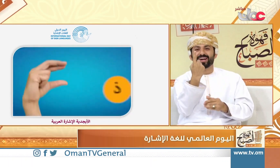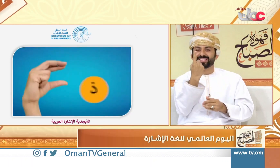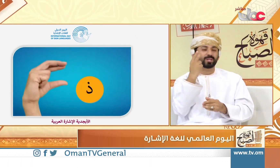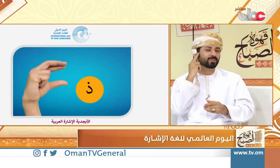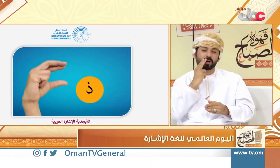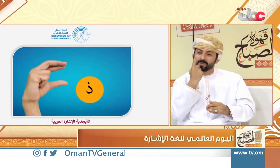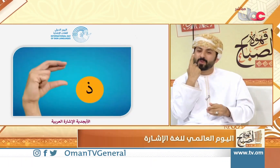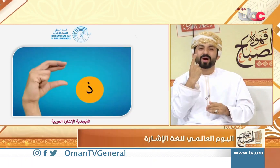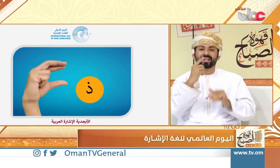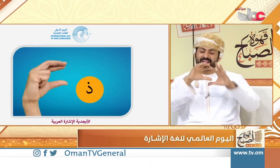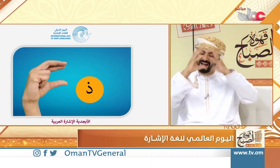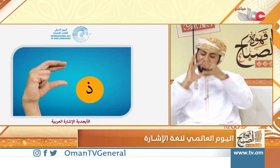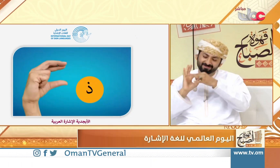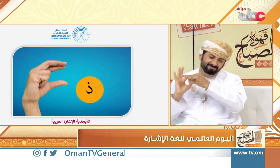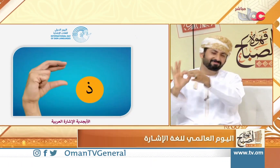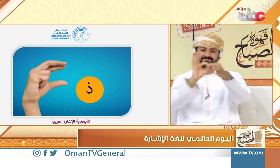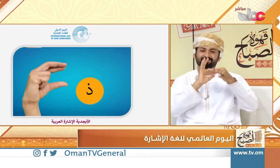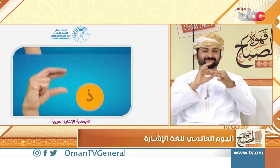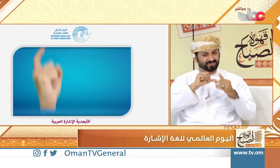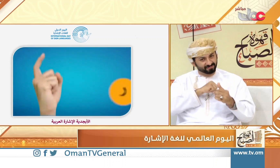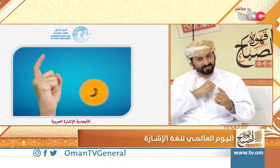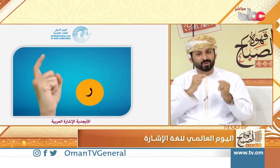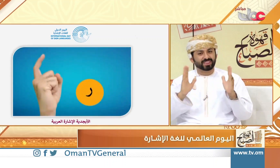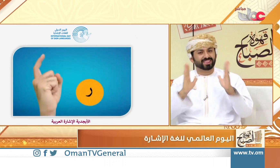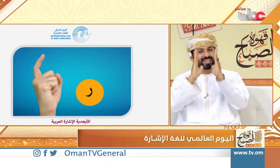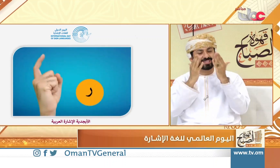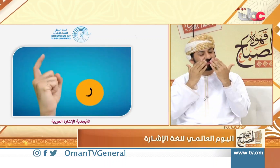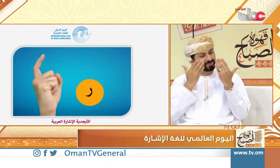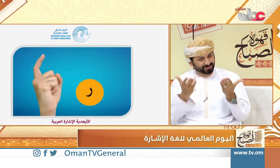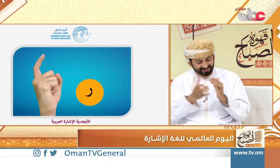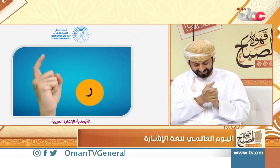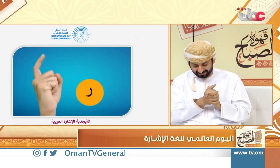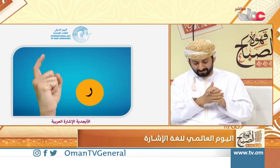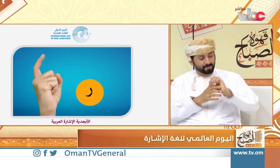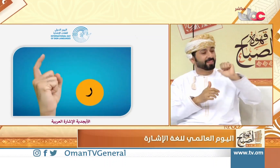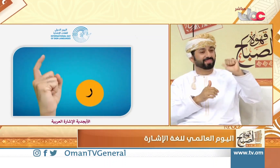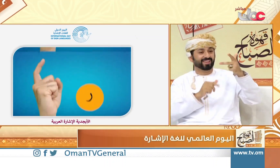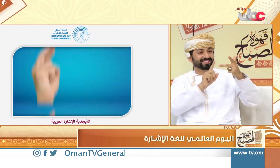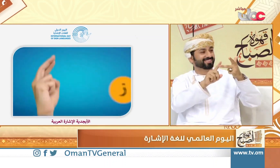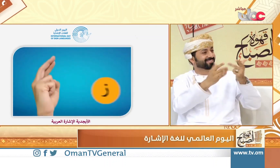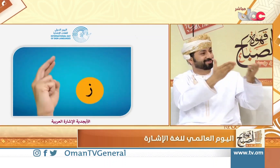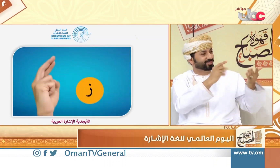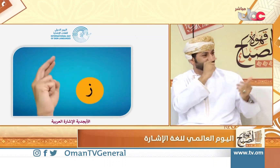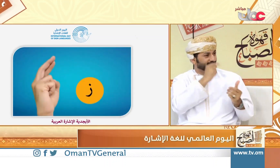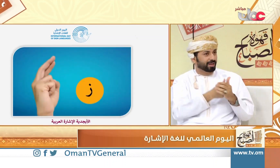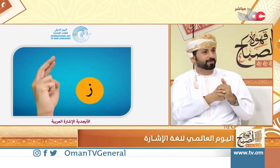الإشاري مهم جداً وخاصة بين الأشخاص لذو الإعاقة السمعية وإحنا طبعاً هذه كلها راح تزيل للتحديات السؤال